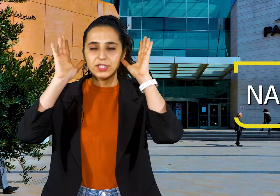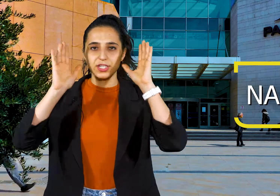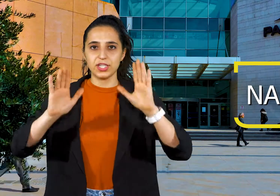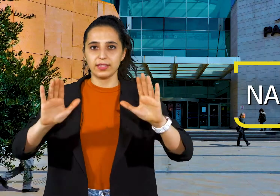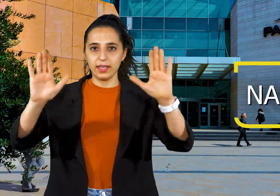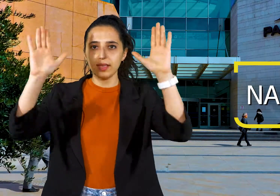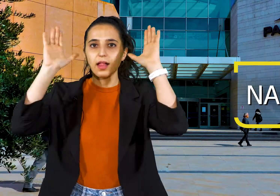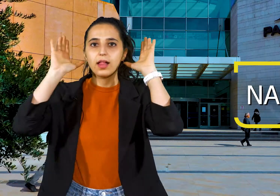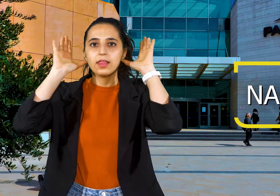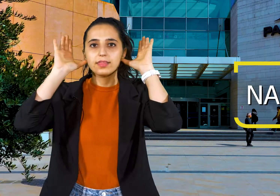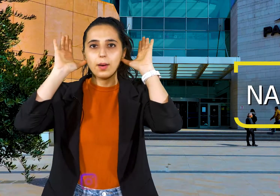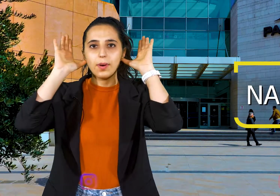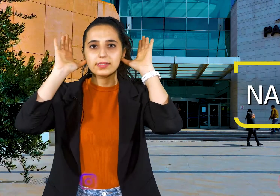değecek şekilde namaz.